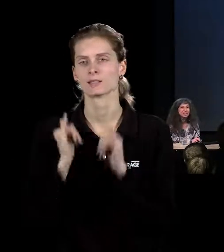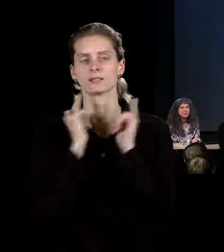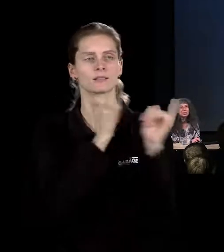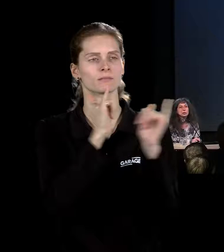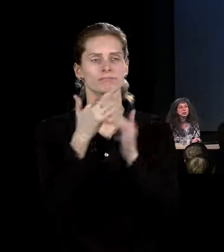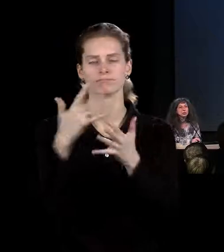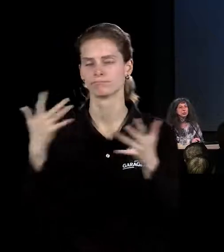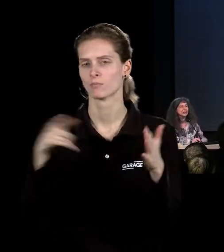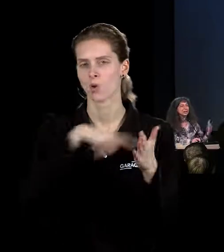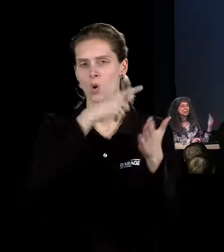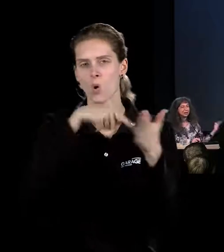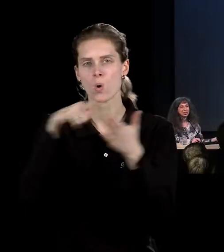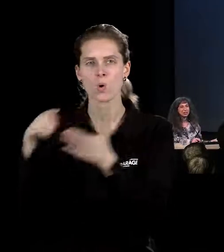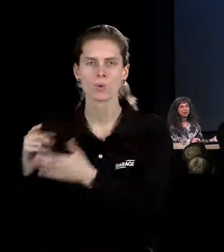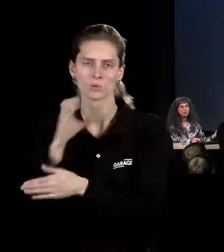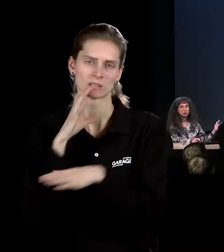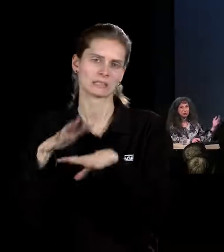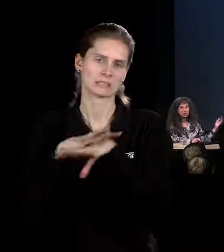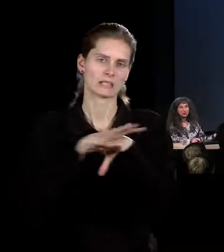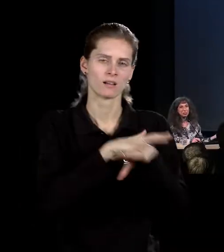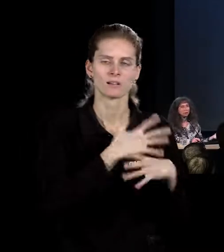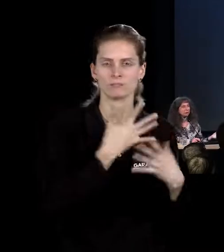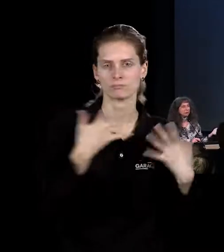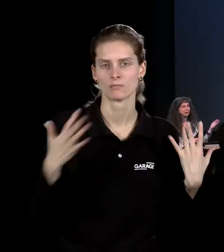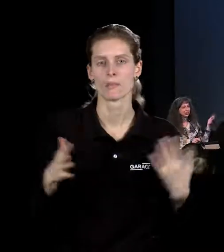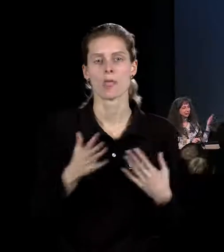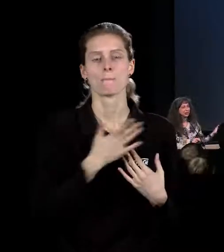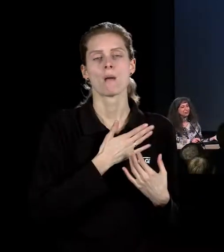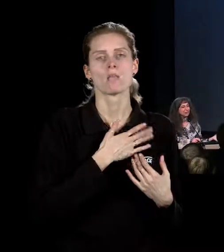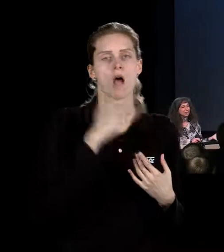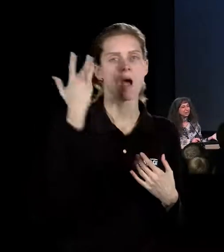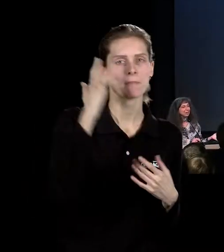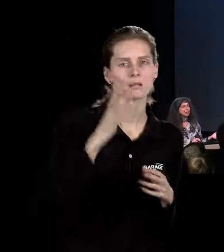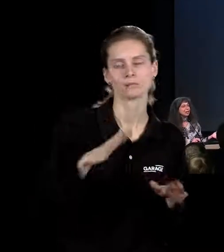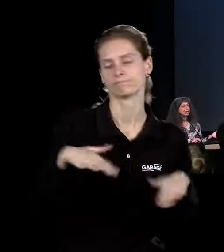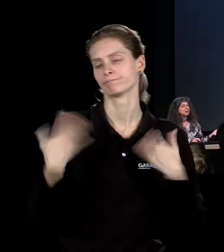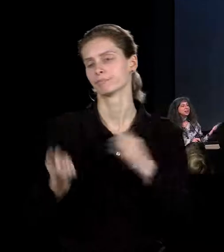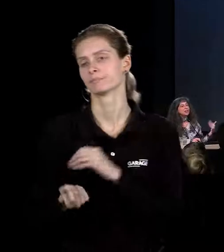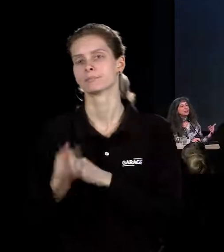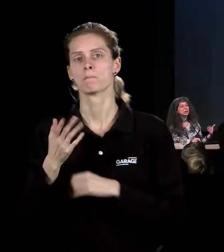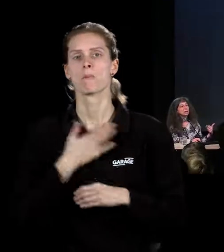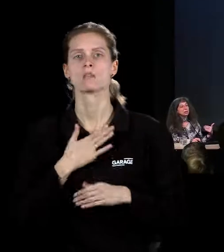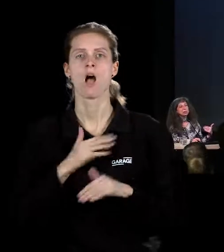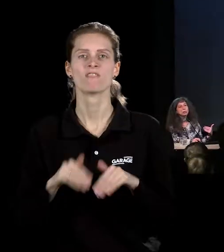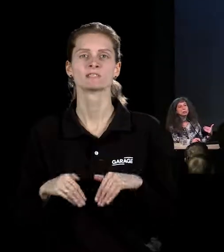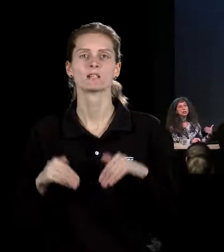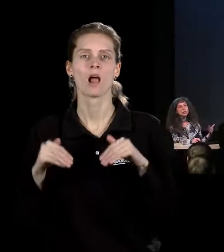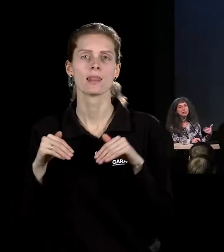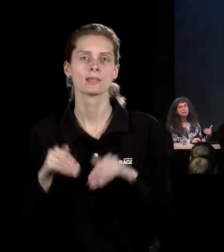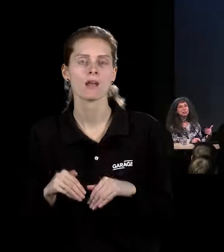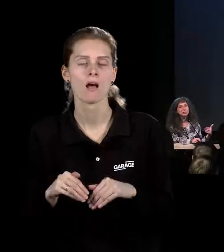и стран, в которых он пребывает. После моей Америки появляется моя Австралия с деревьями, которые